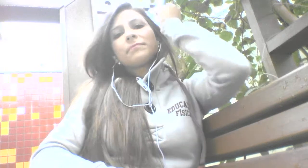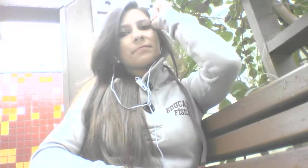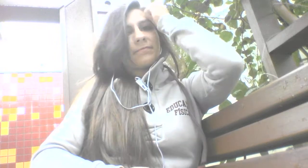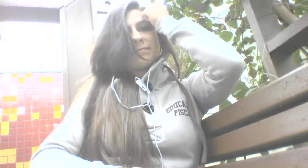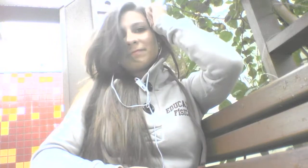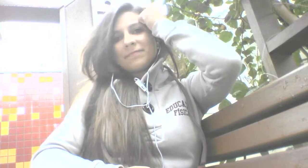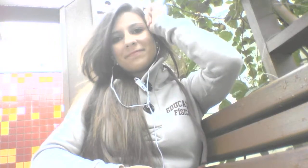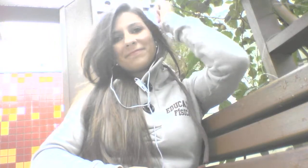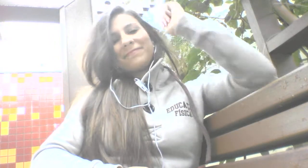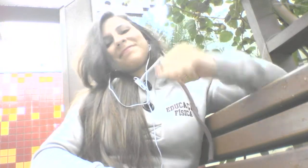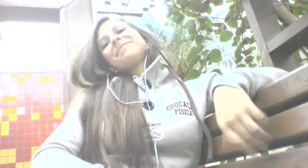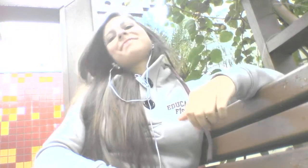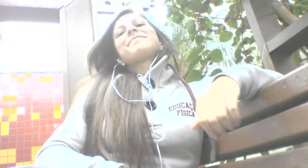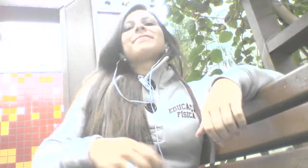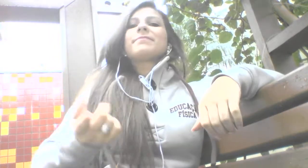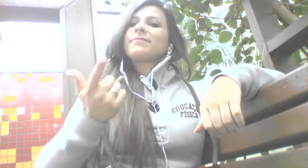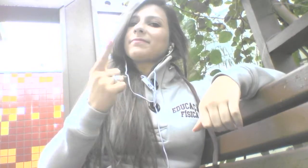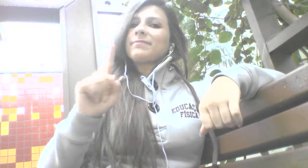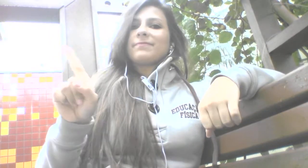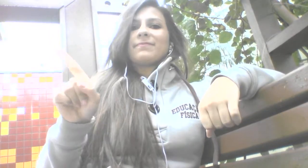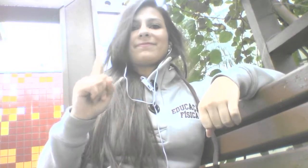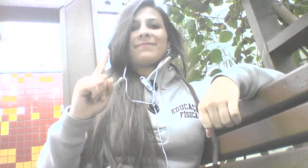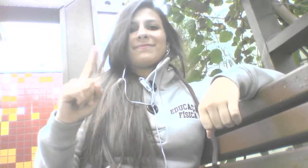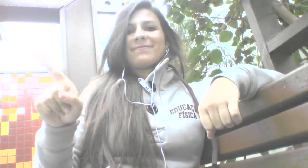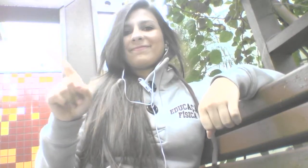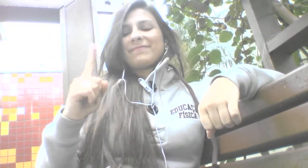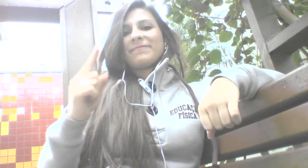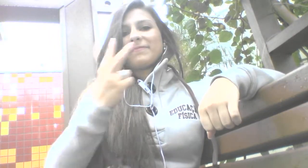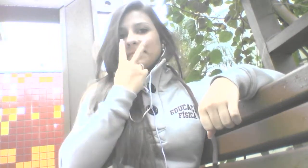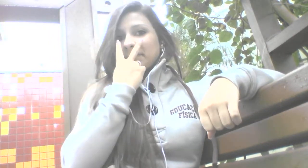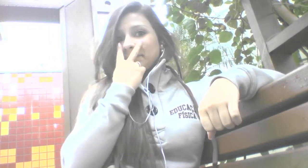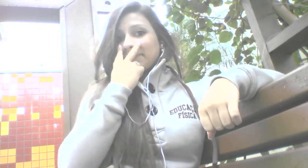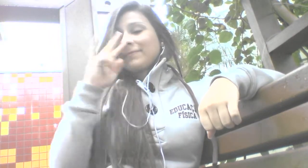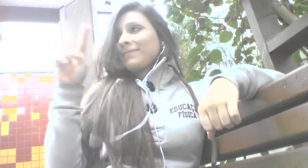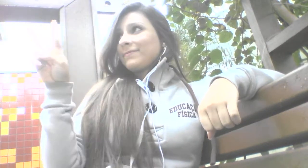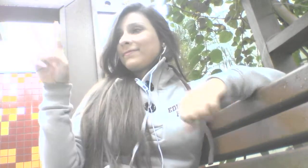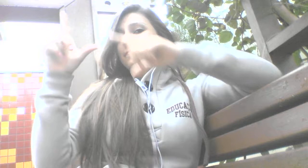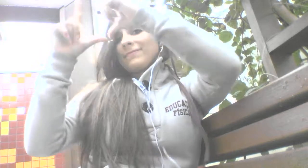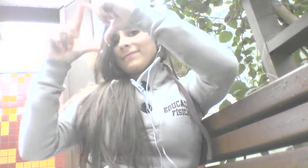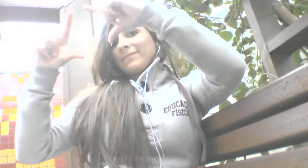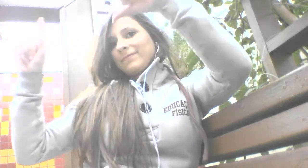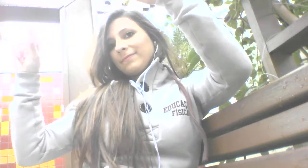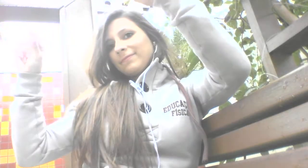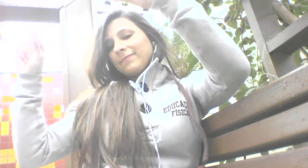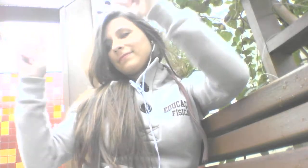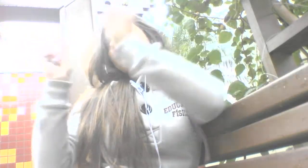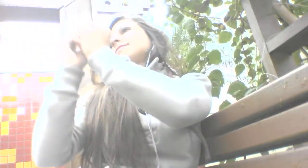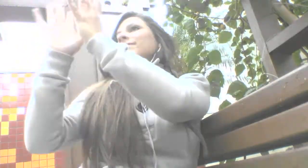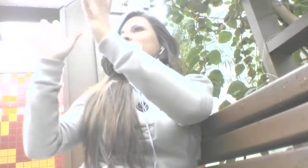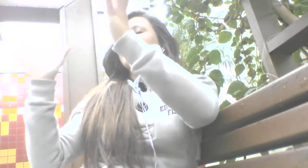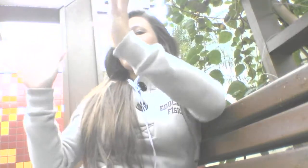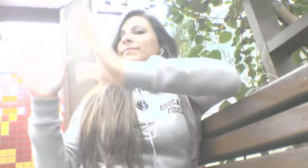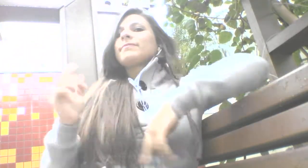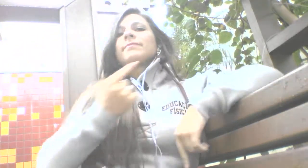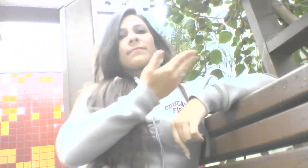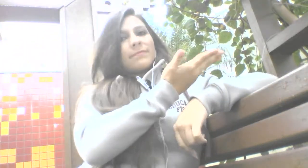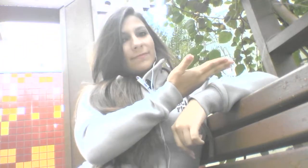se arrepender. Não, não, não, não, não. Tá vendo aquela lua que brilha lá no céu? Se você